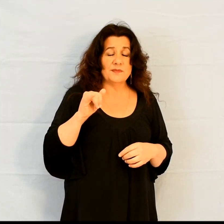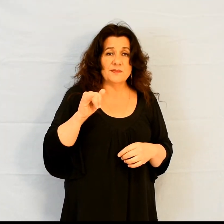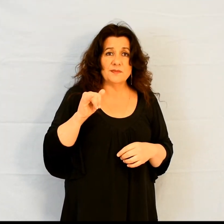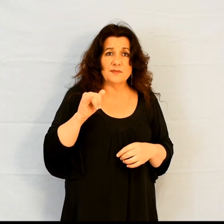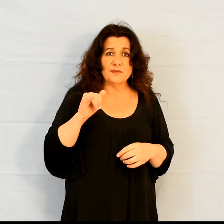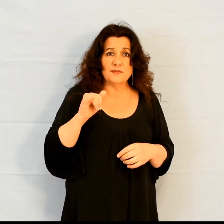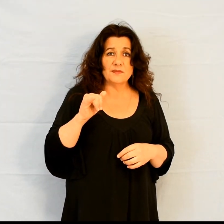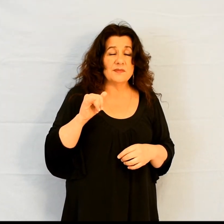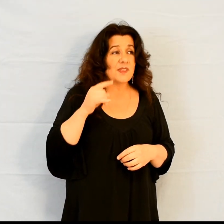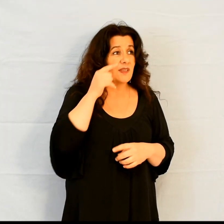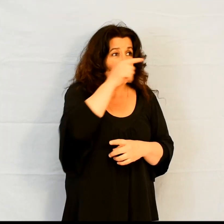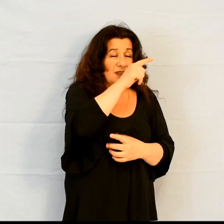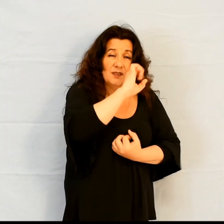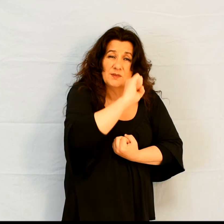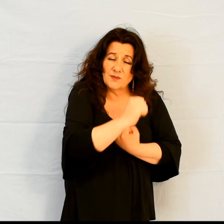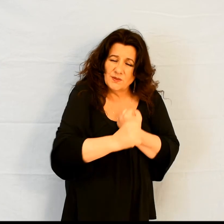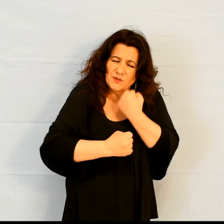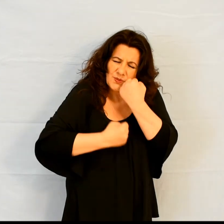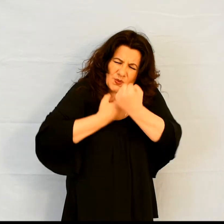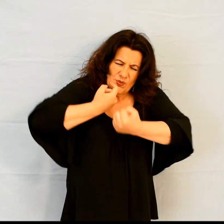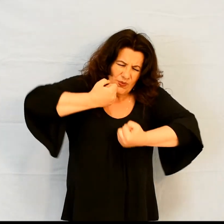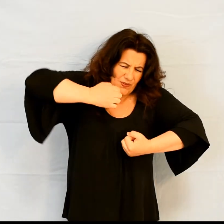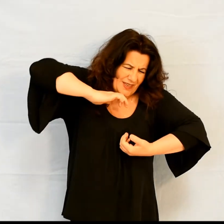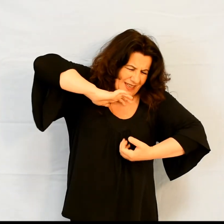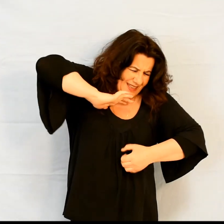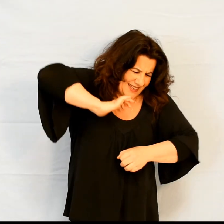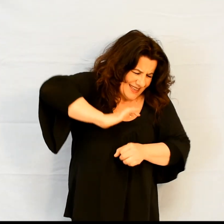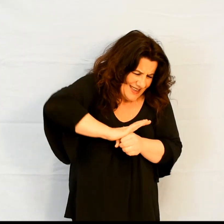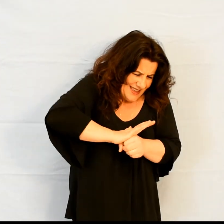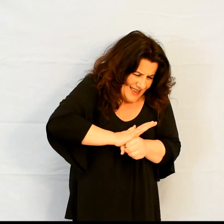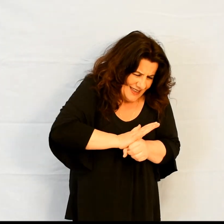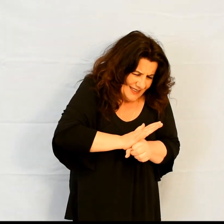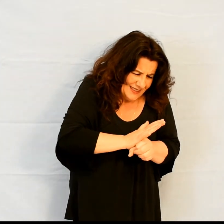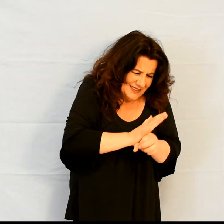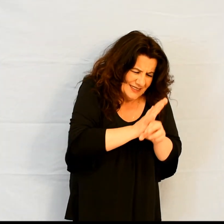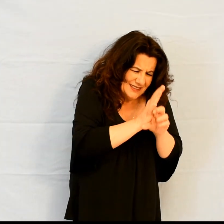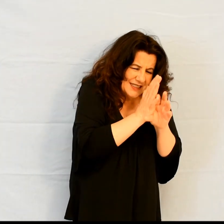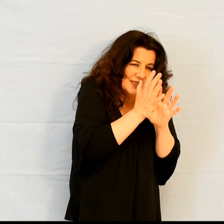Broyé par la souffrance, il a plu au Seigneur.